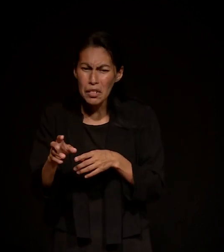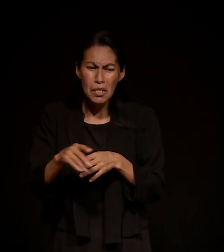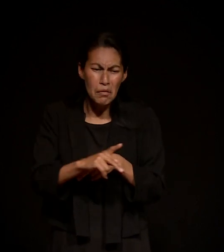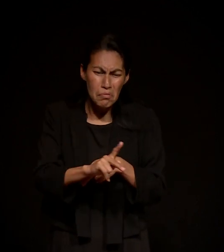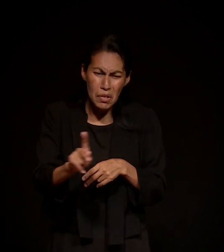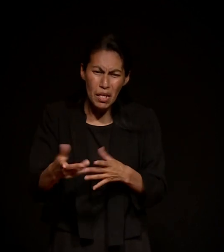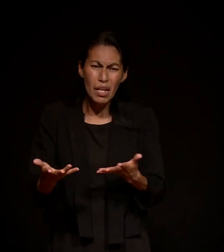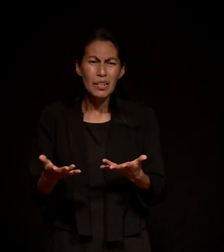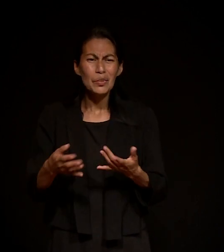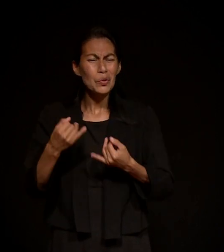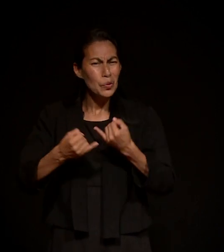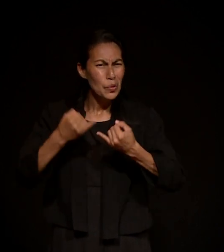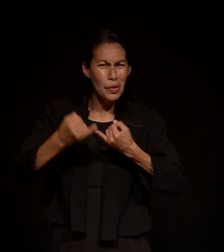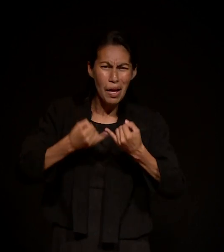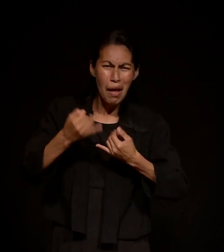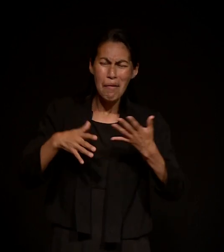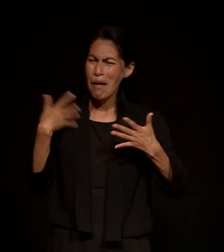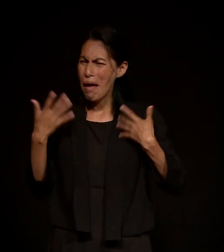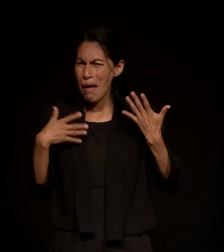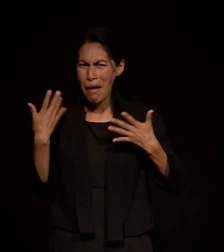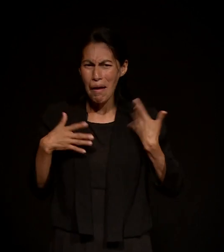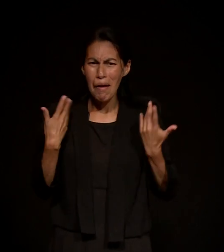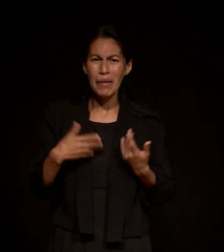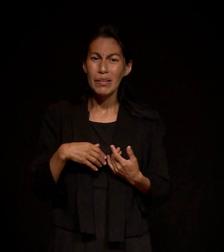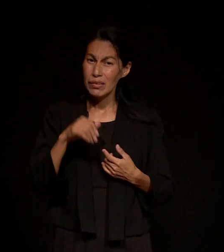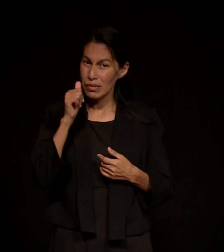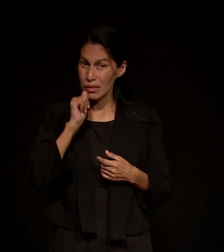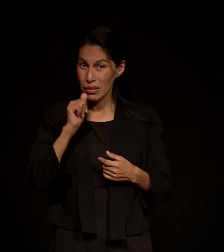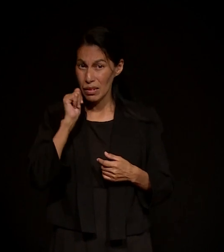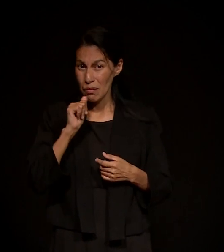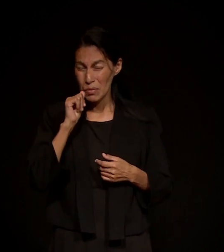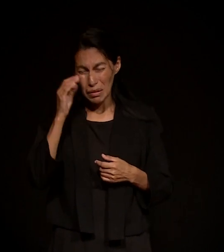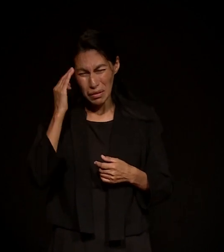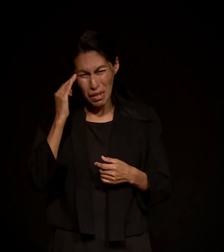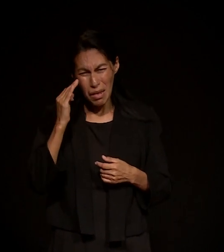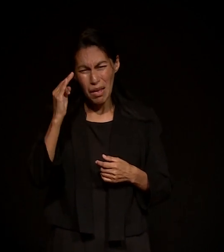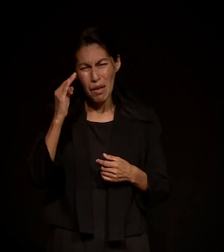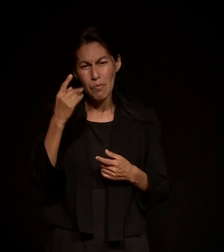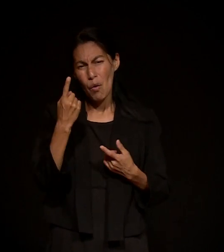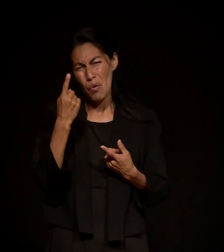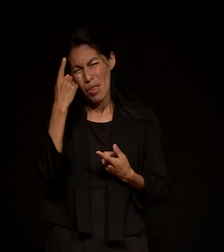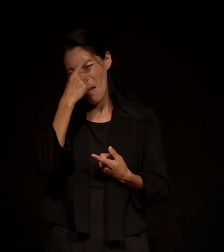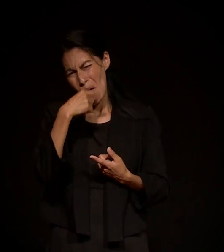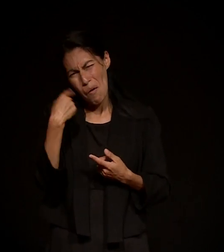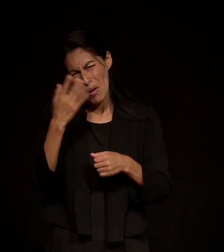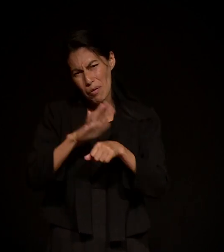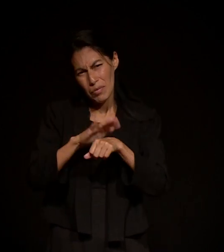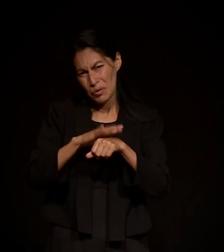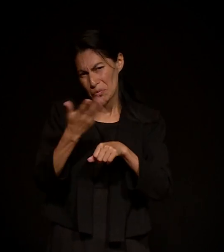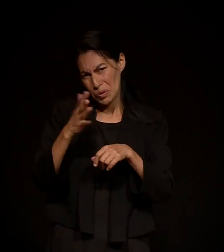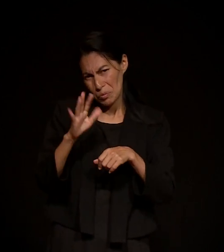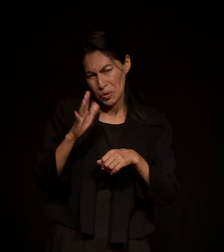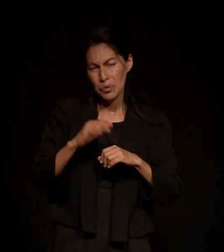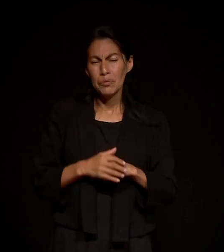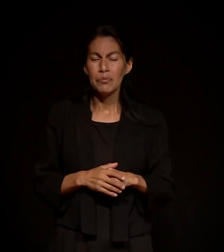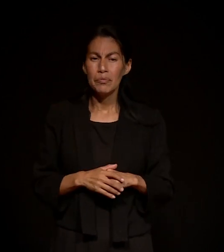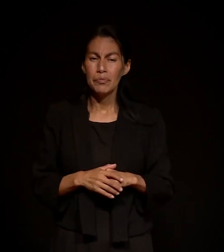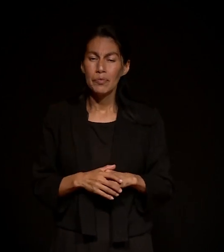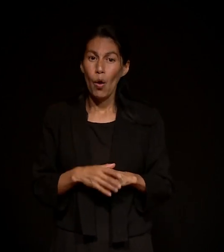pasto, casada, y así, y ella se divertía mucho. Pero siempre se quedaba un poco de tiempo, una hora